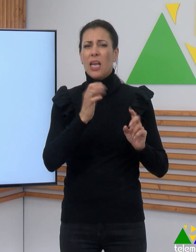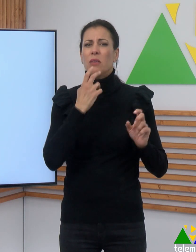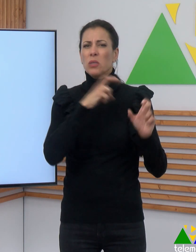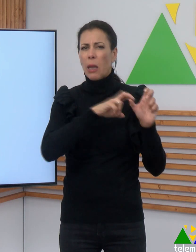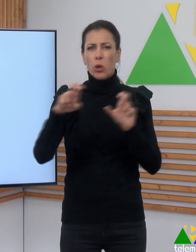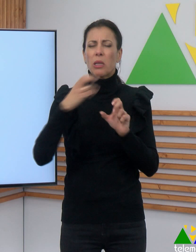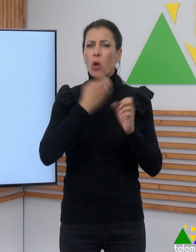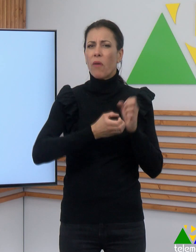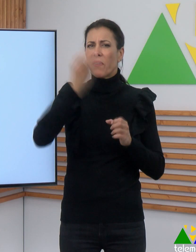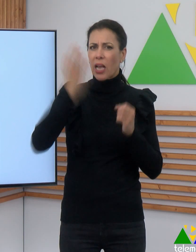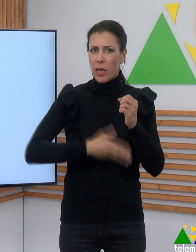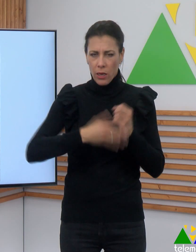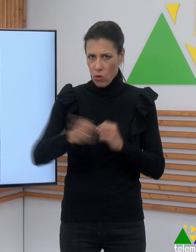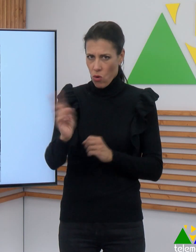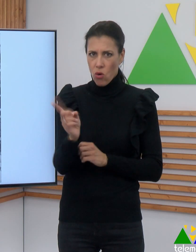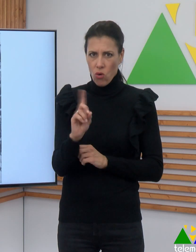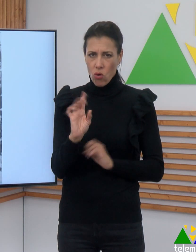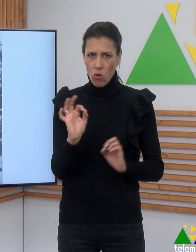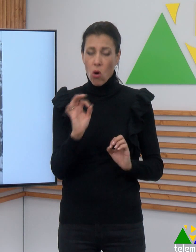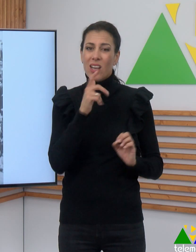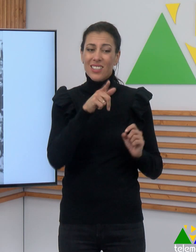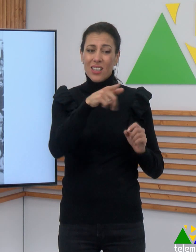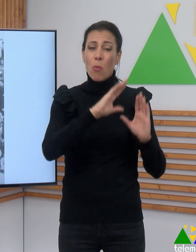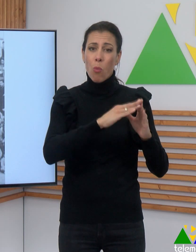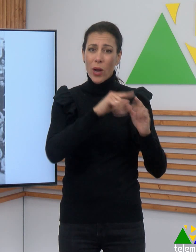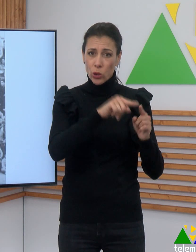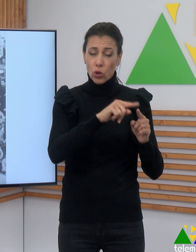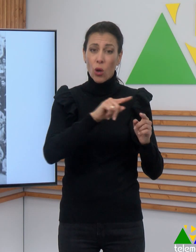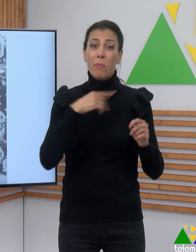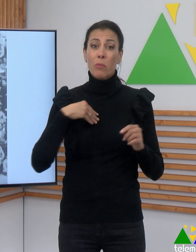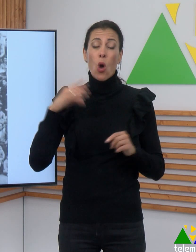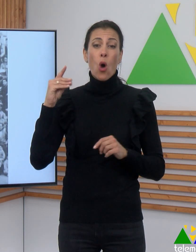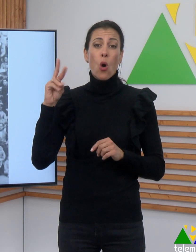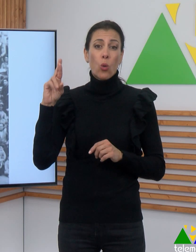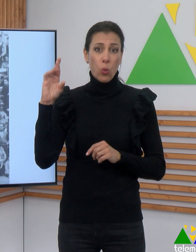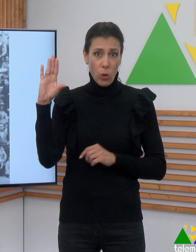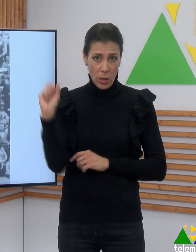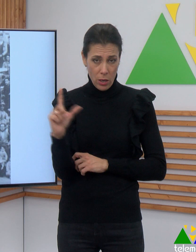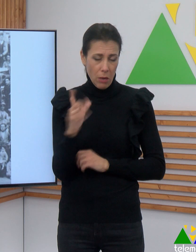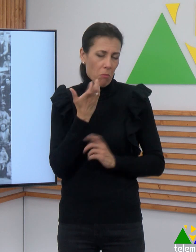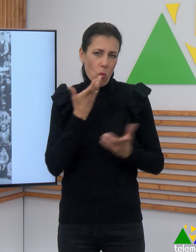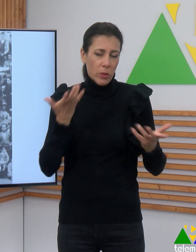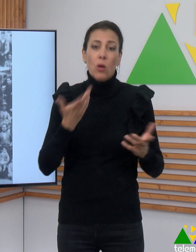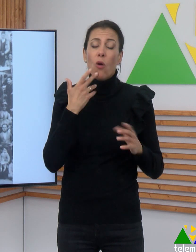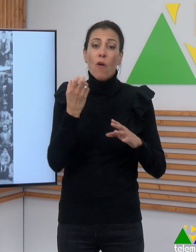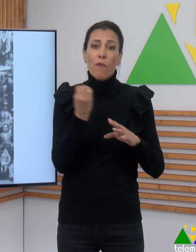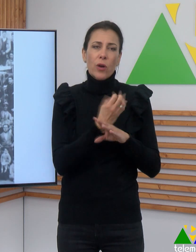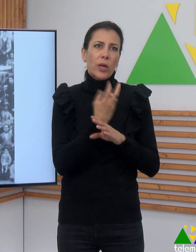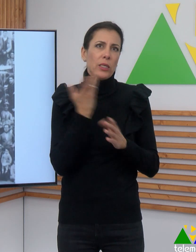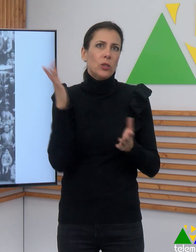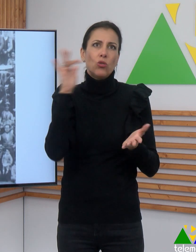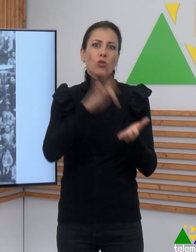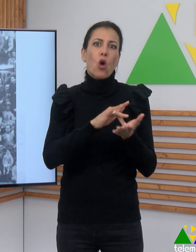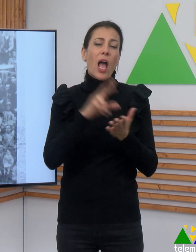¿no? Era transporte de mercancías al puerto, desde Durcal. Es decir, en teoría, el ferrocarril llegaba